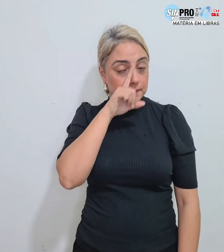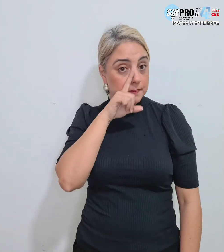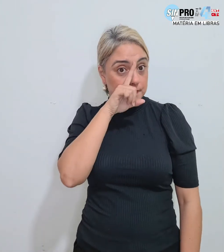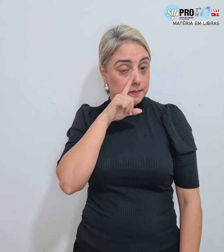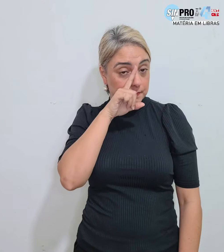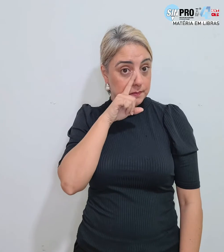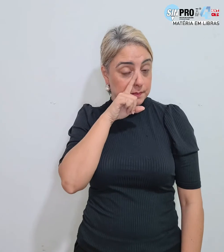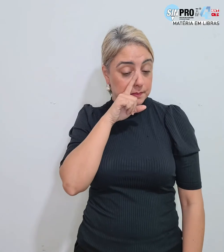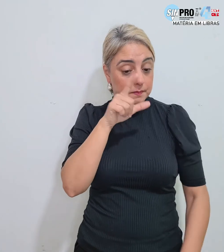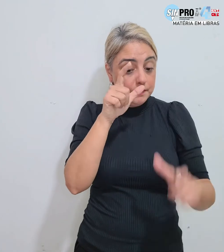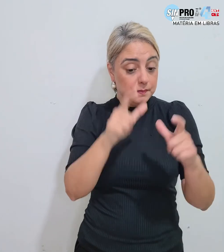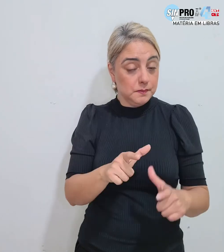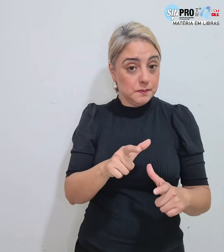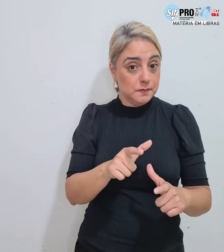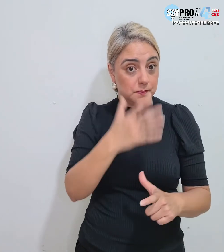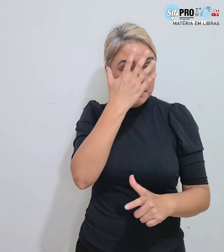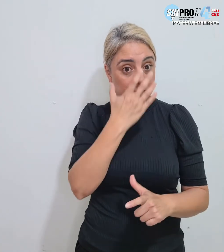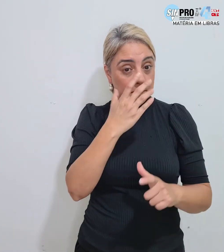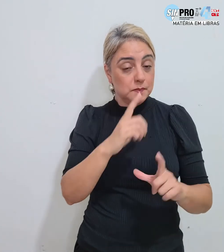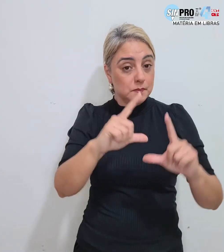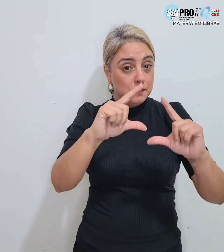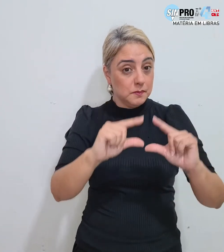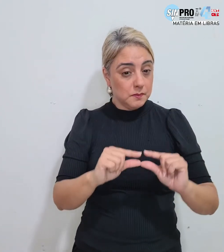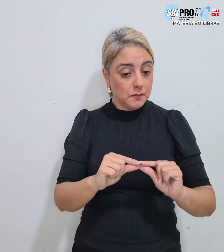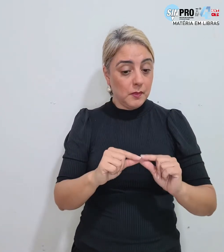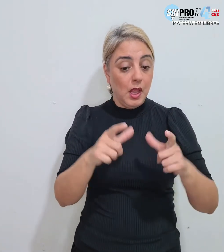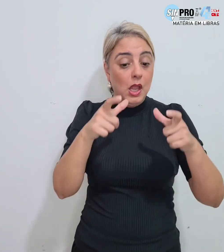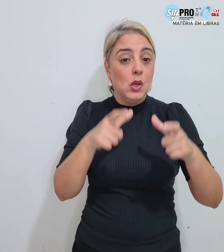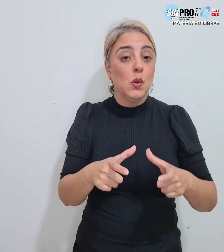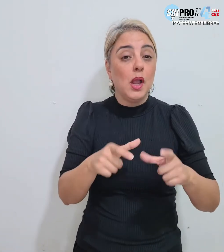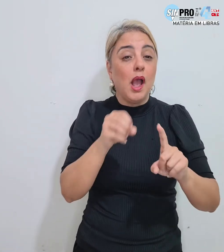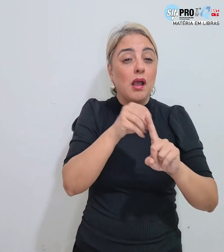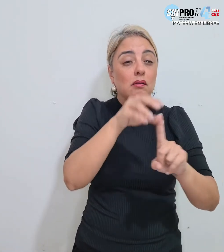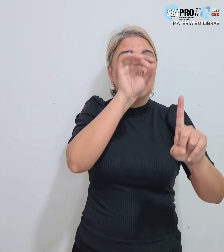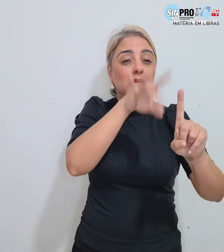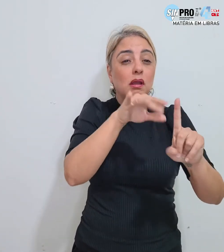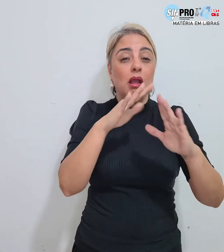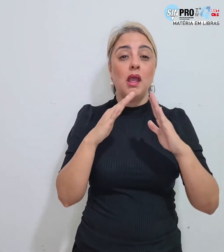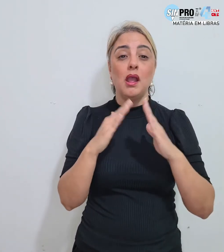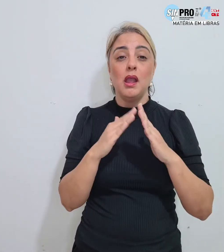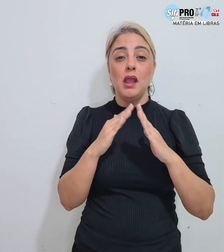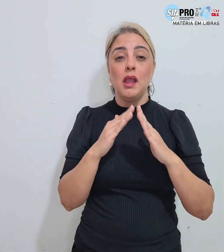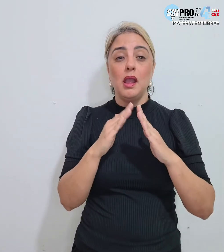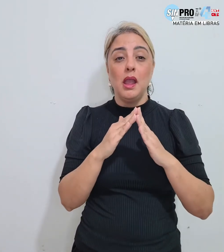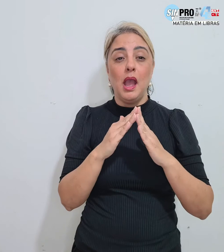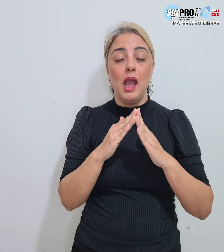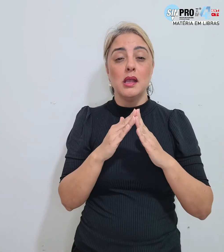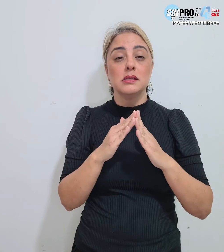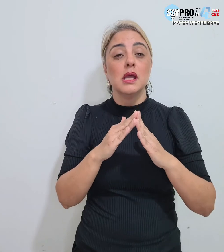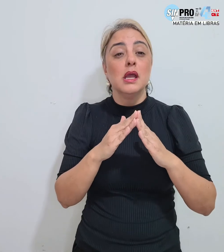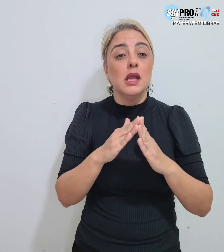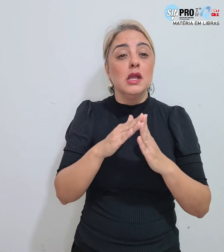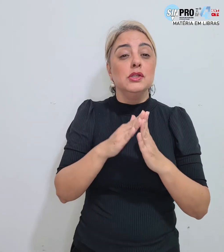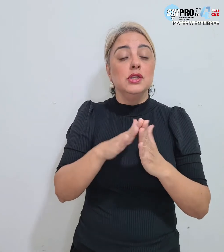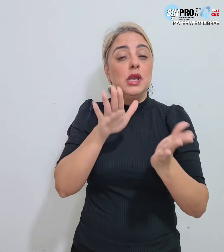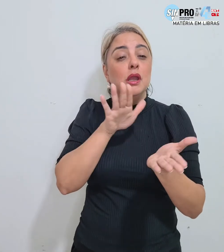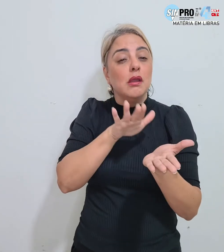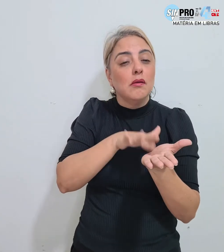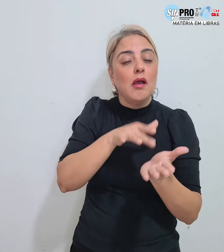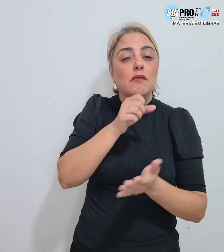riscos em pontos críticos devem estar reduzidos em locais vulneráveis, como em casas de repouso para idosos.